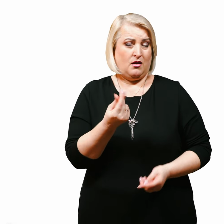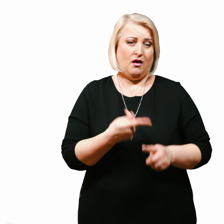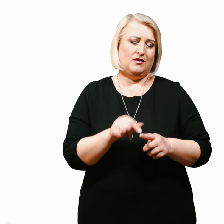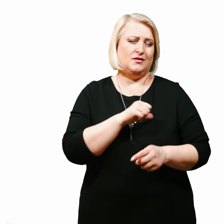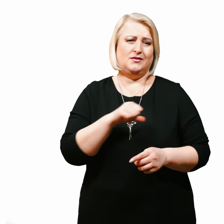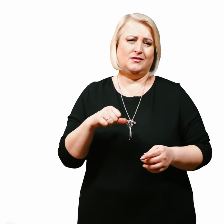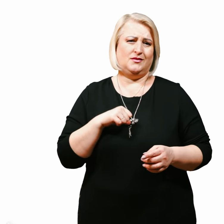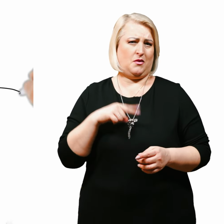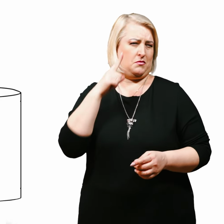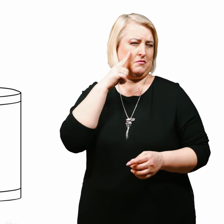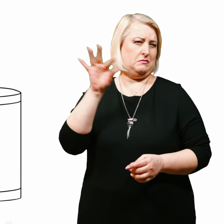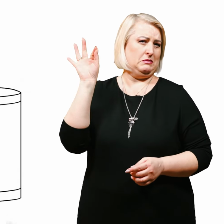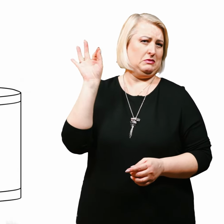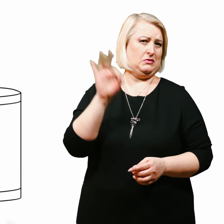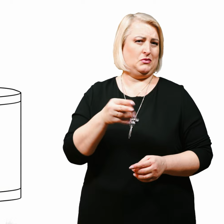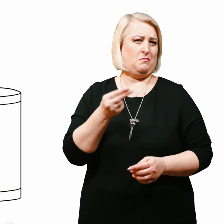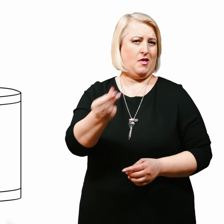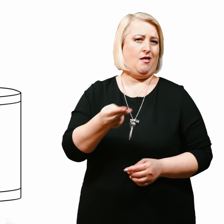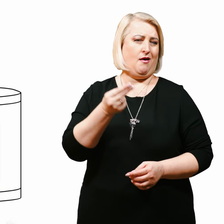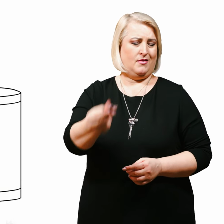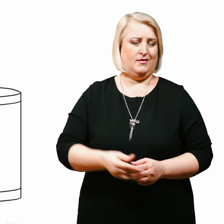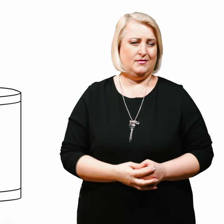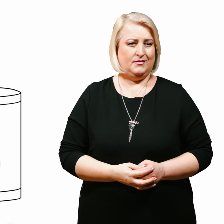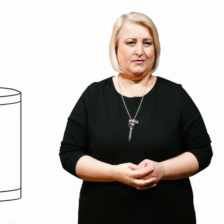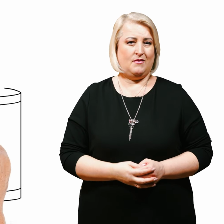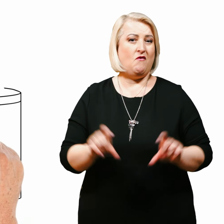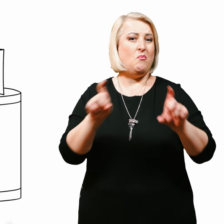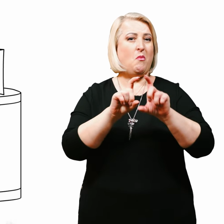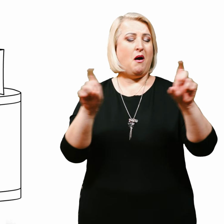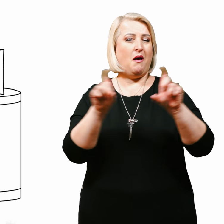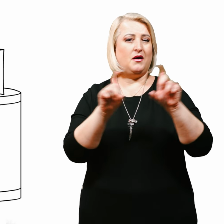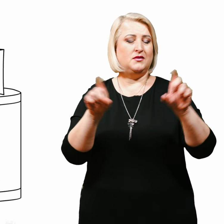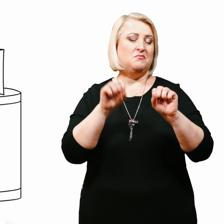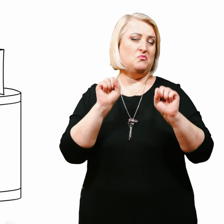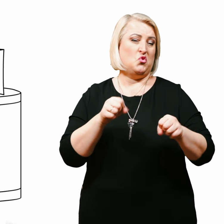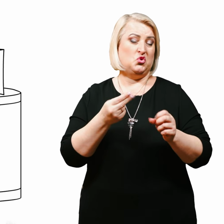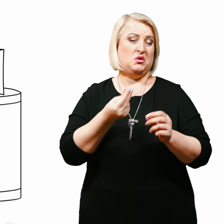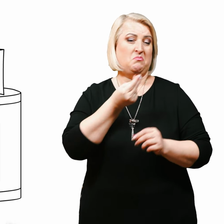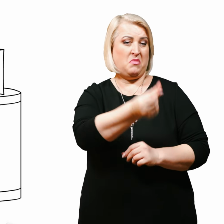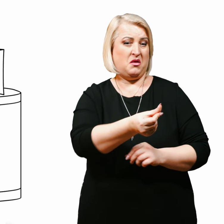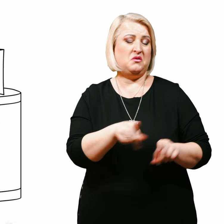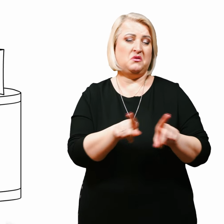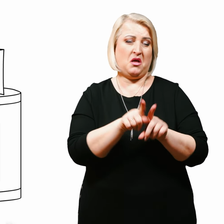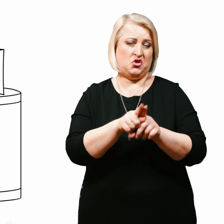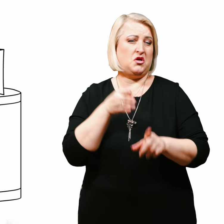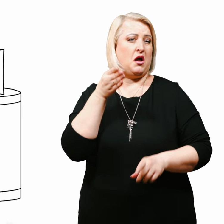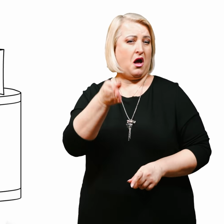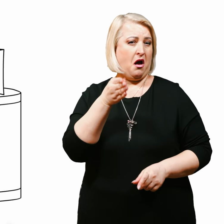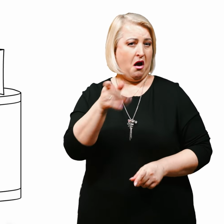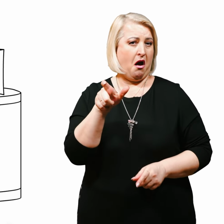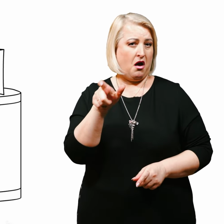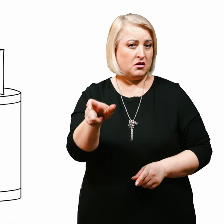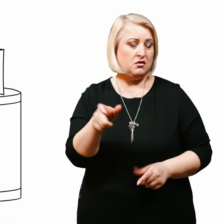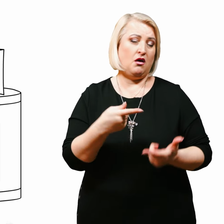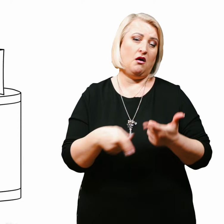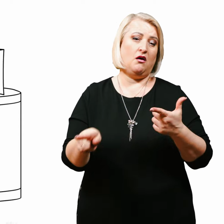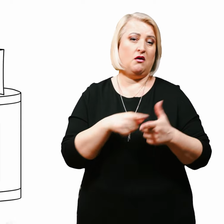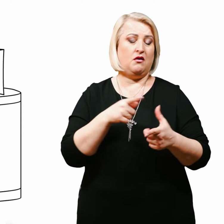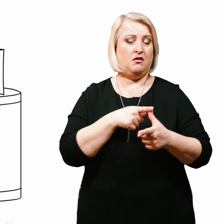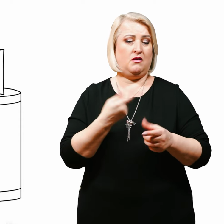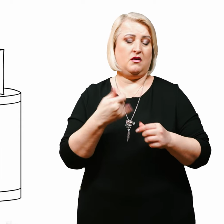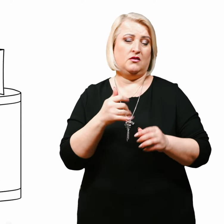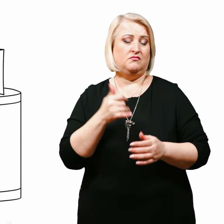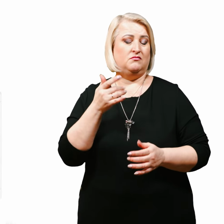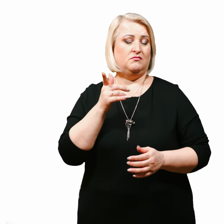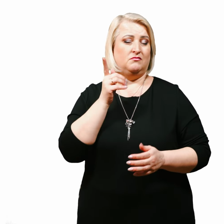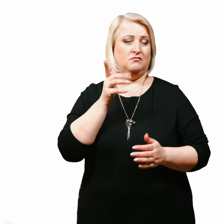самая распространенная форма оплаты покупок. В магазинах можно рассчитываться также банковскими картами или цифровыми